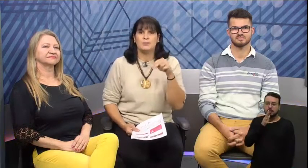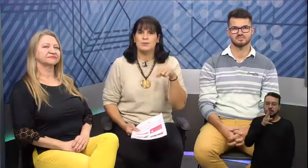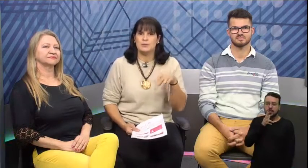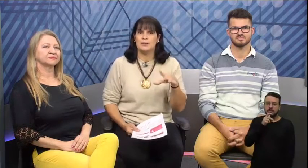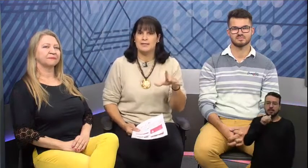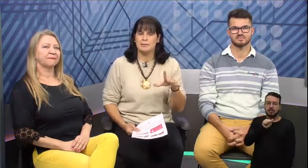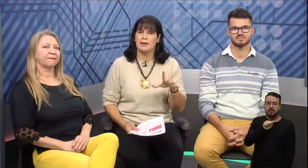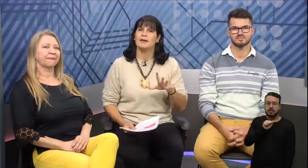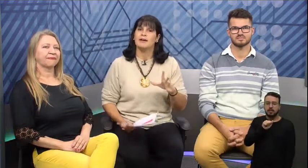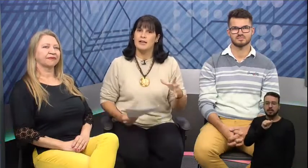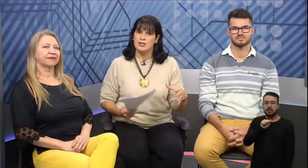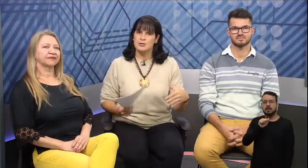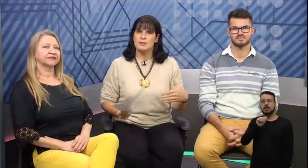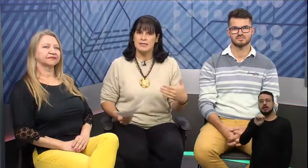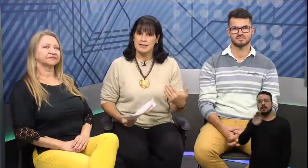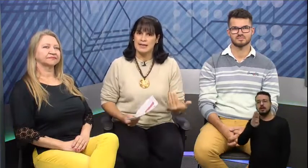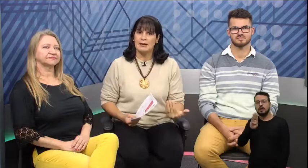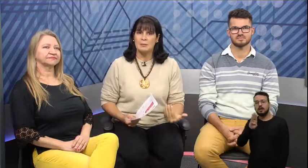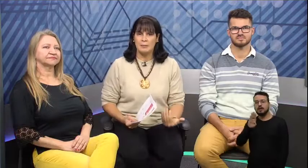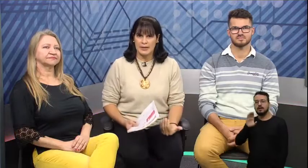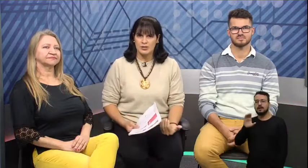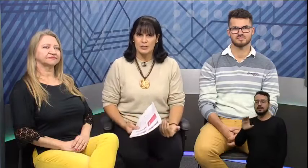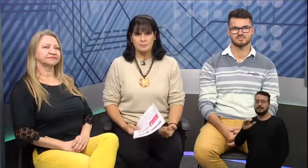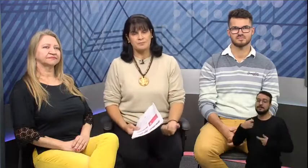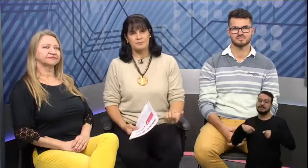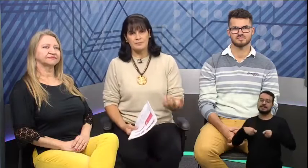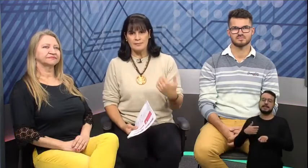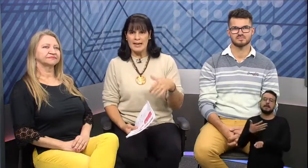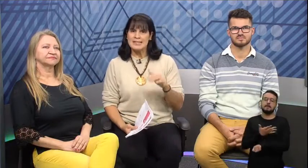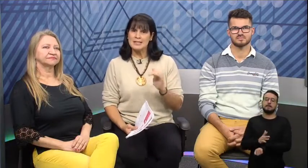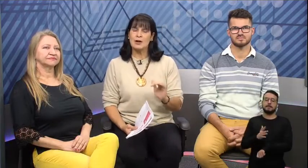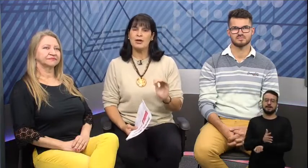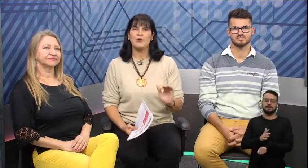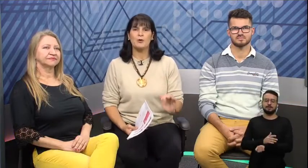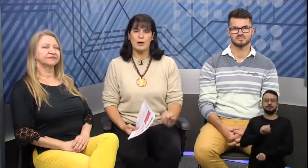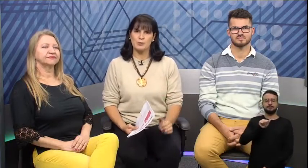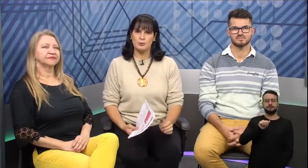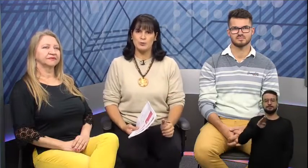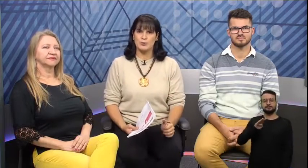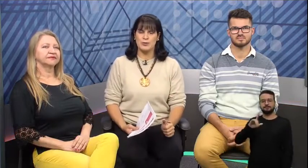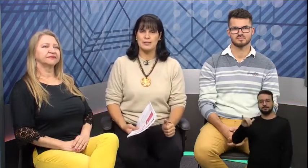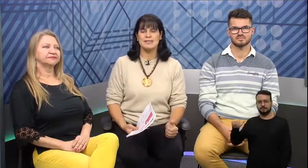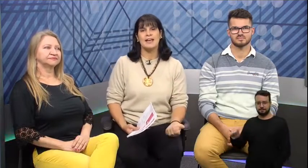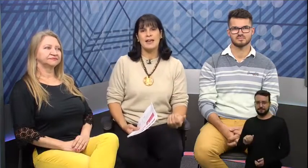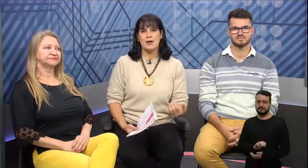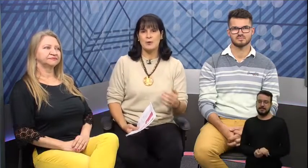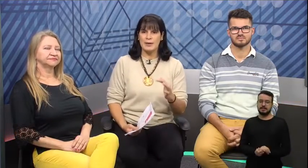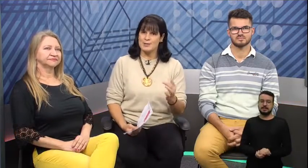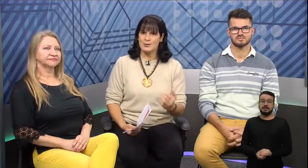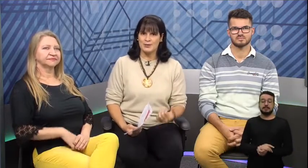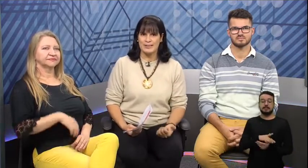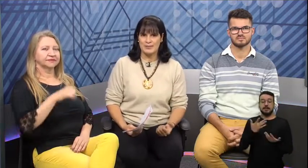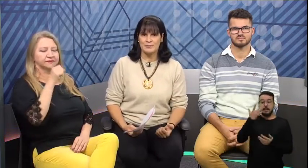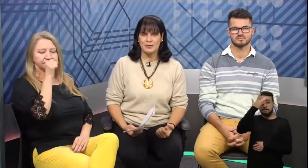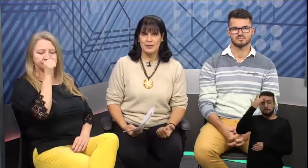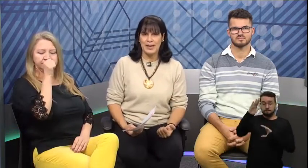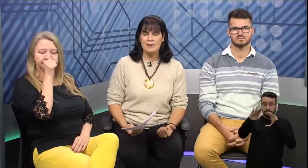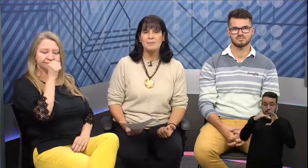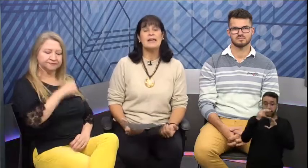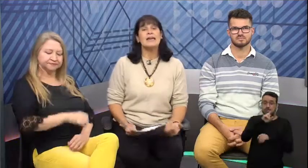pessoa perceber. A gente precisa da prática. Assim que alguém colocar o nome dos dois, eu menciono aqui, ok? E